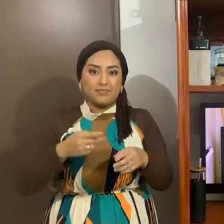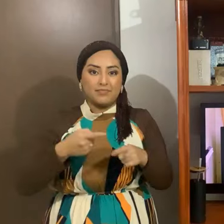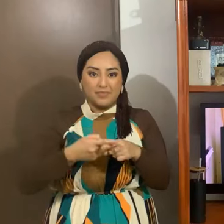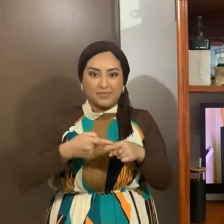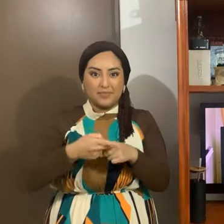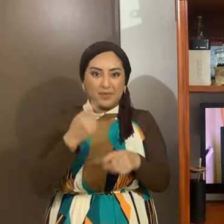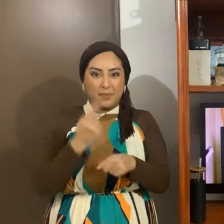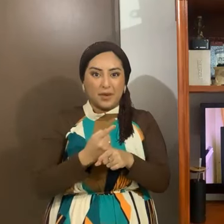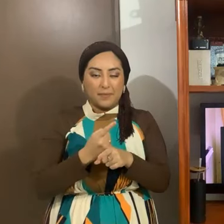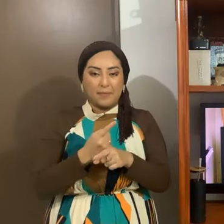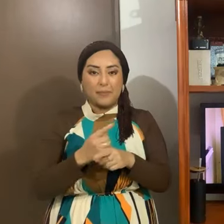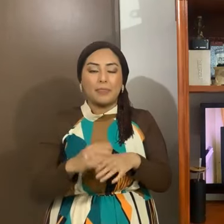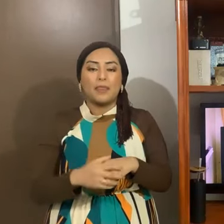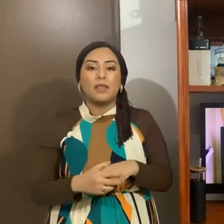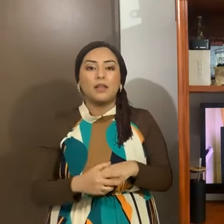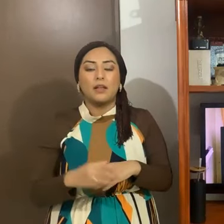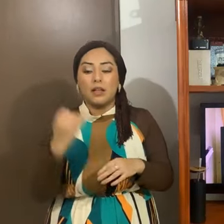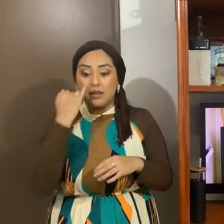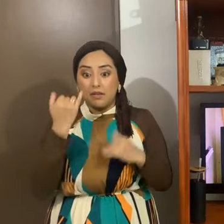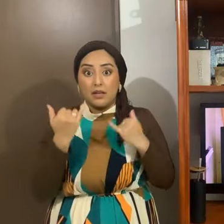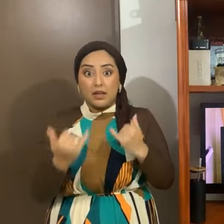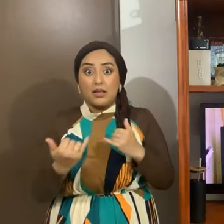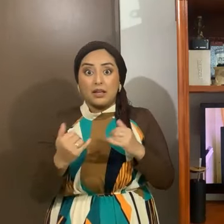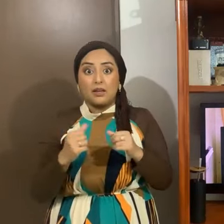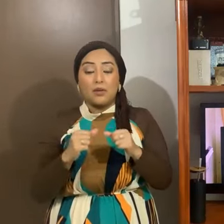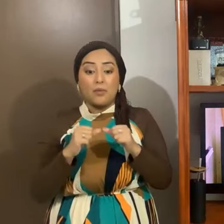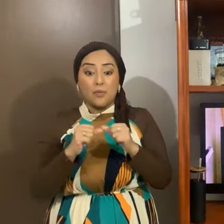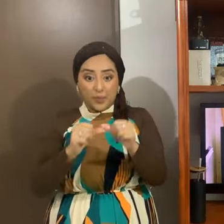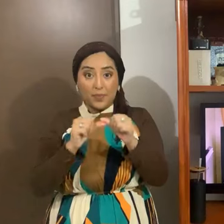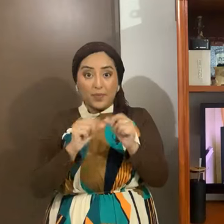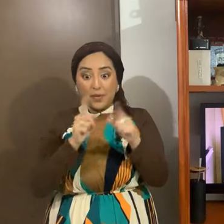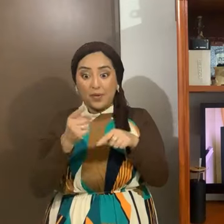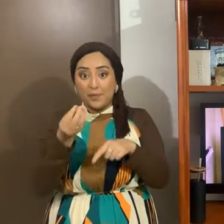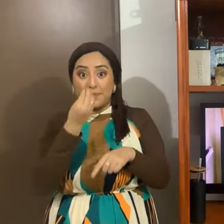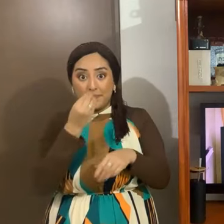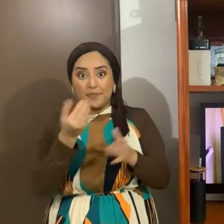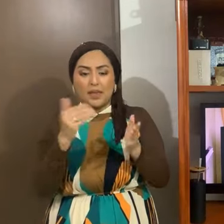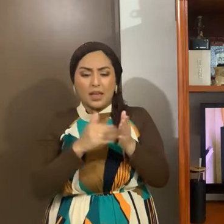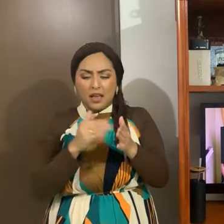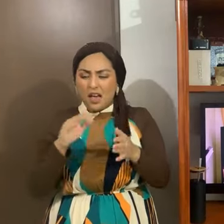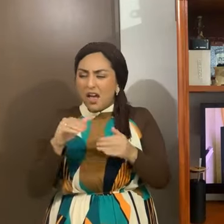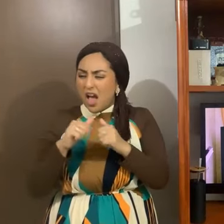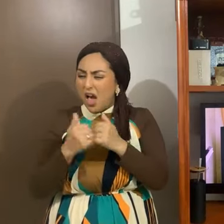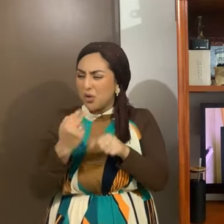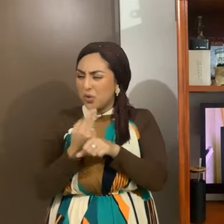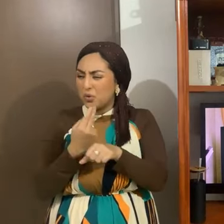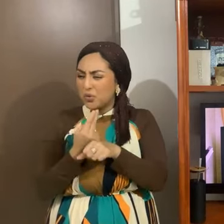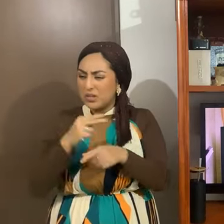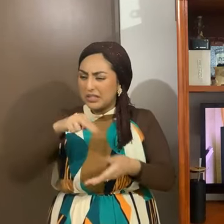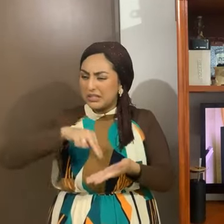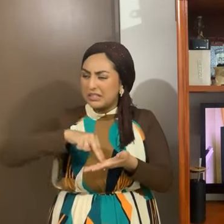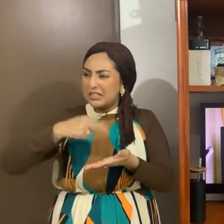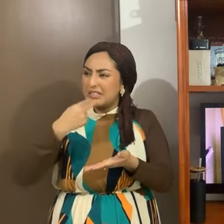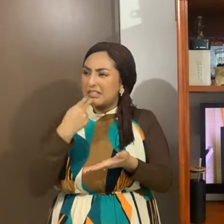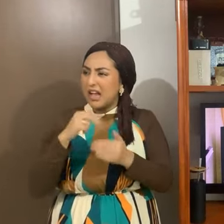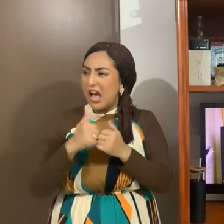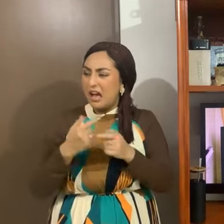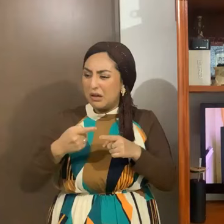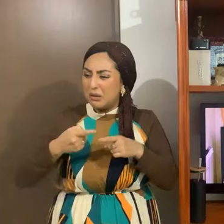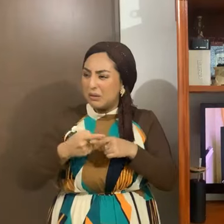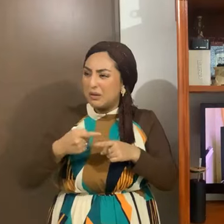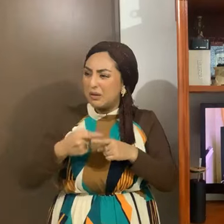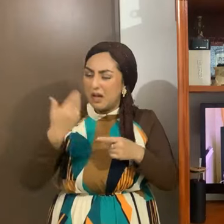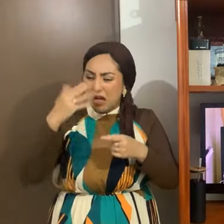si tuviéramos que repasar todas esas reglas cada vez que fuéramos a comer, ¿cuánto tiempo nos tardaríamos? Prácticamente no podríamos hacer